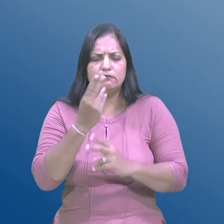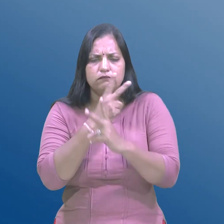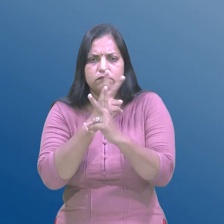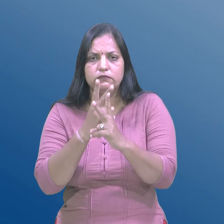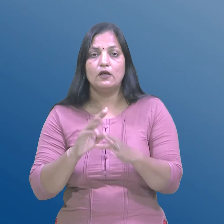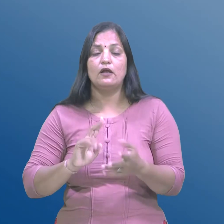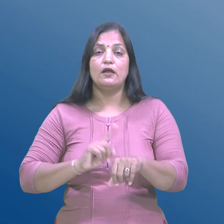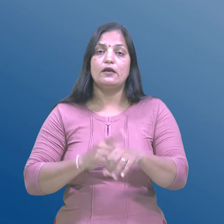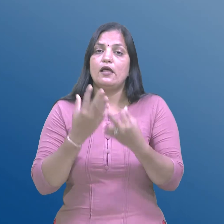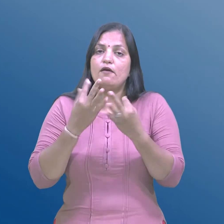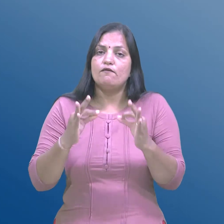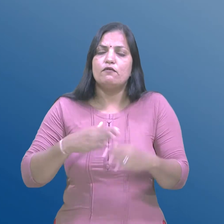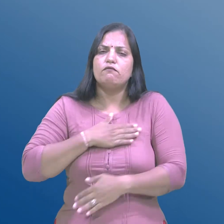ફુરસદની કે મનોરંજક પ્રવૃત્તિઓ,